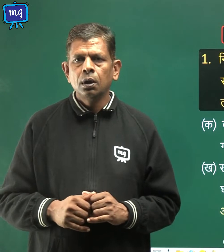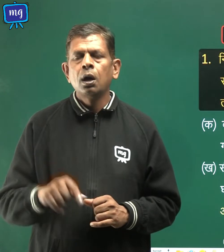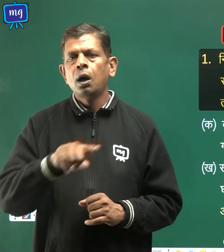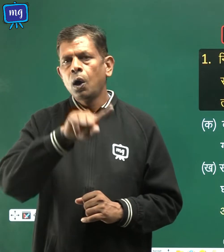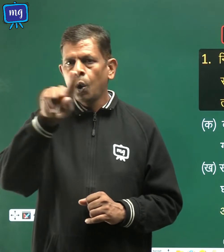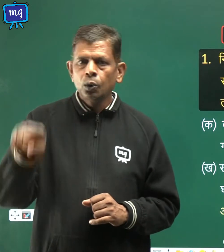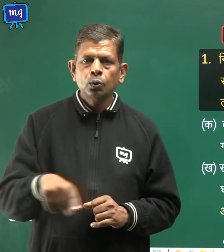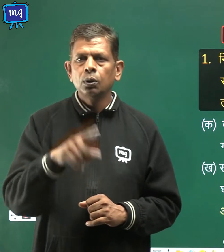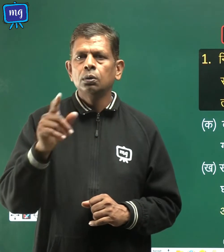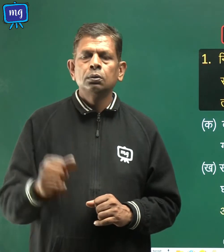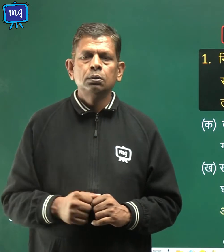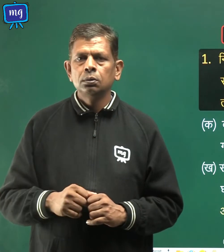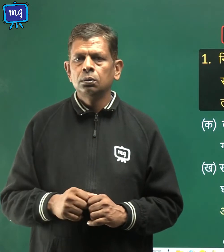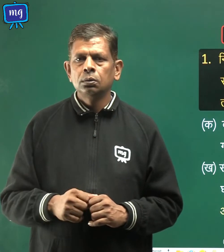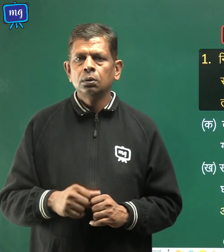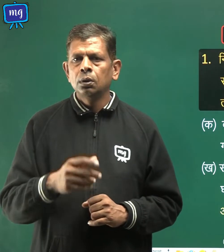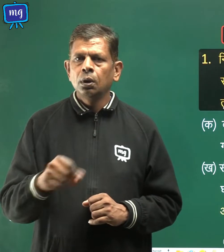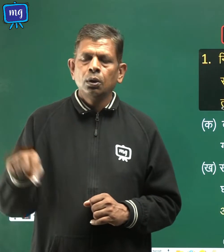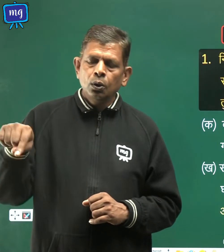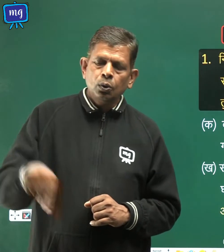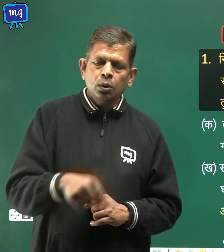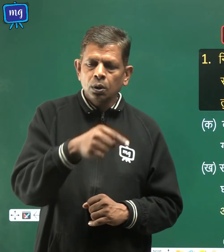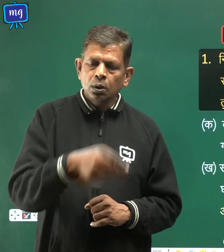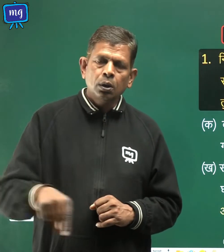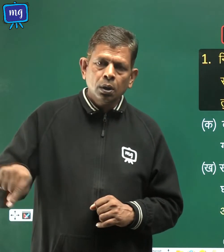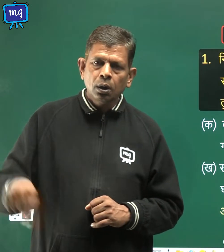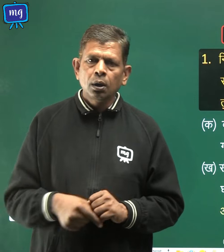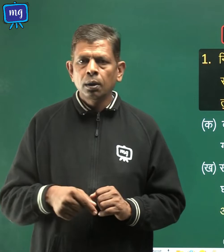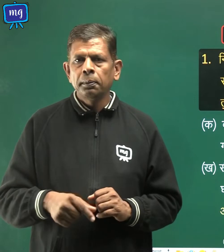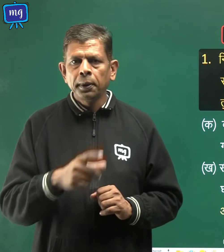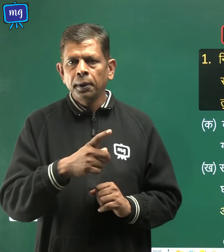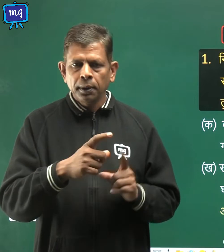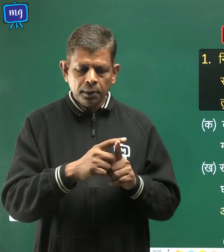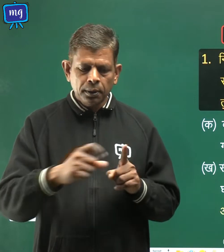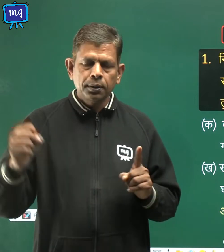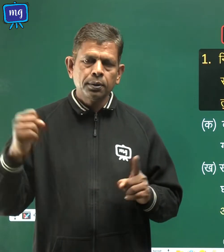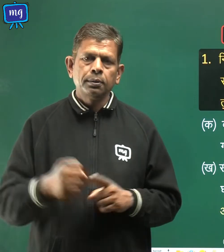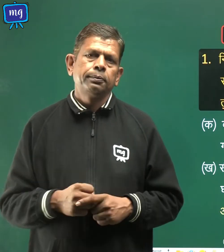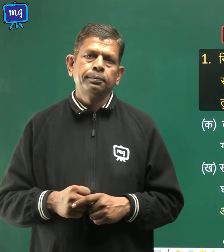वर्तुल तथा दोलन गति में कीजिए।